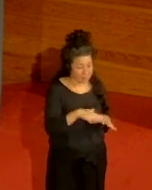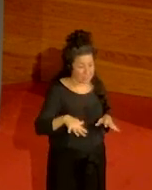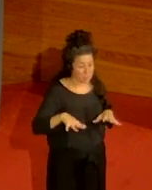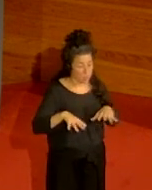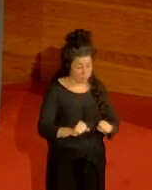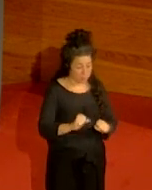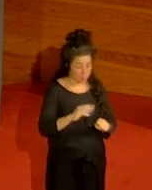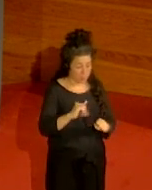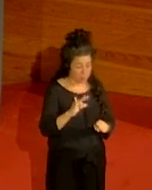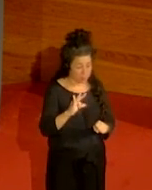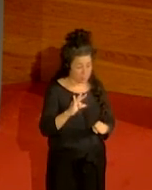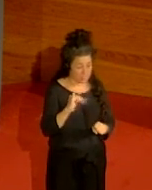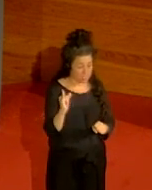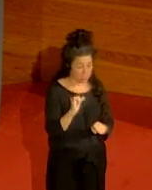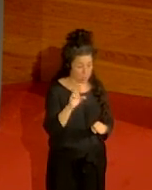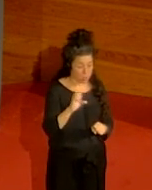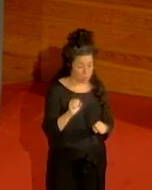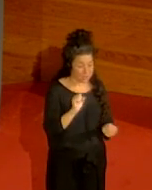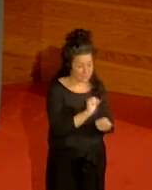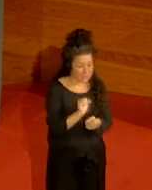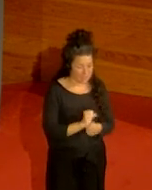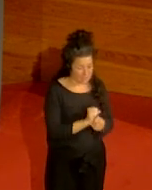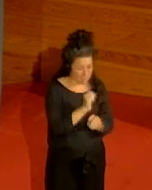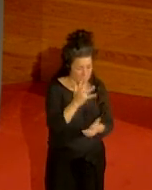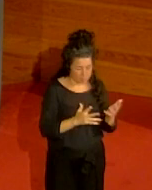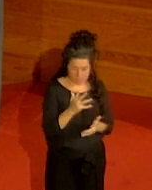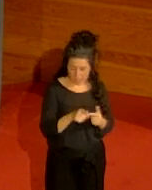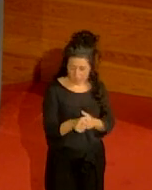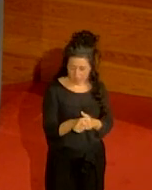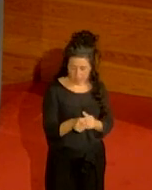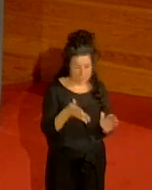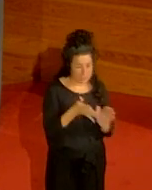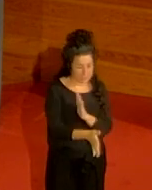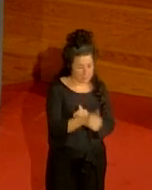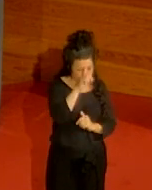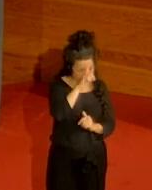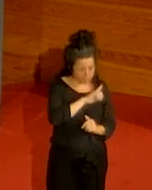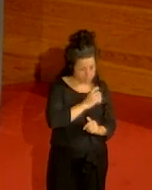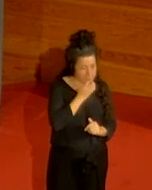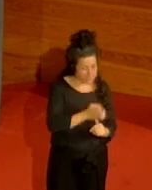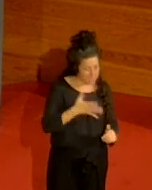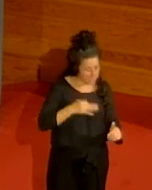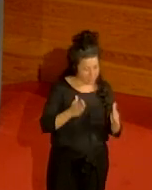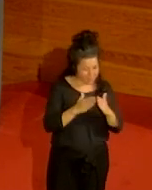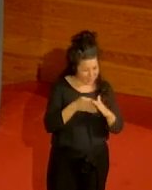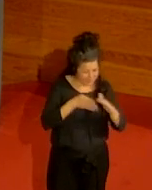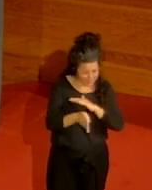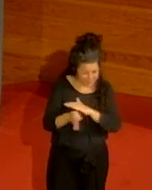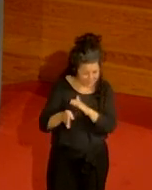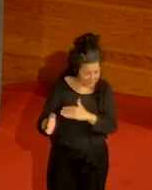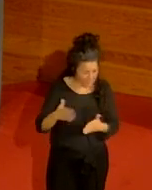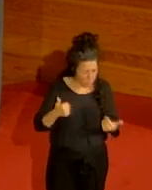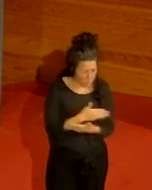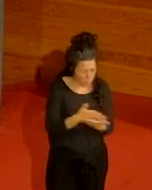es detenciones administrativas eso implica que tropas israelíes pueden entrar a cualquier casa llevarse a un palestino y tenerlo